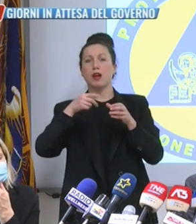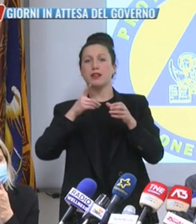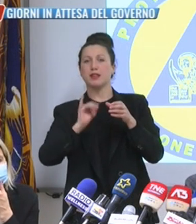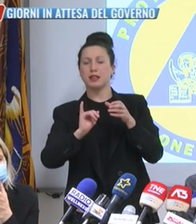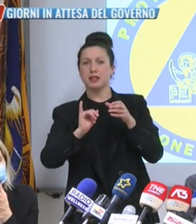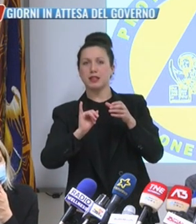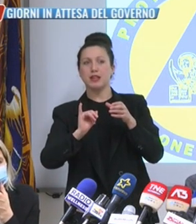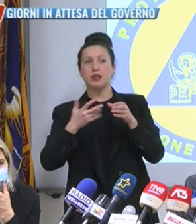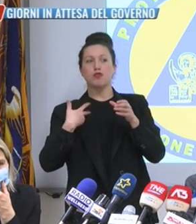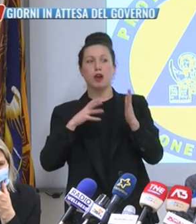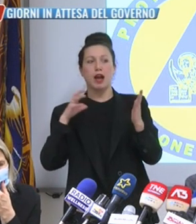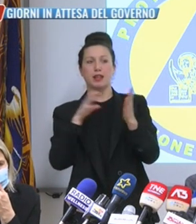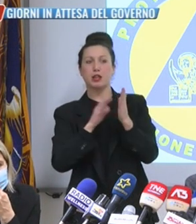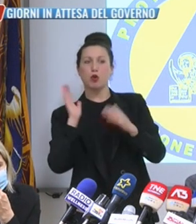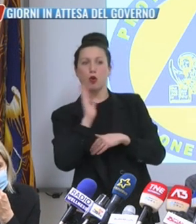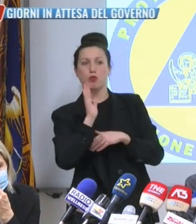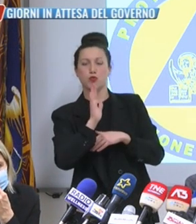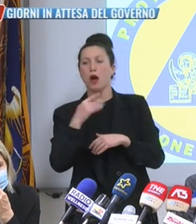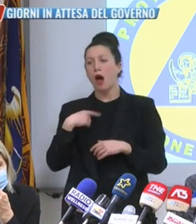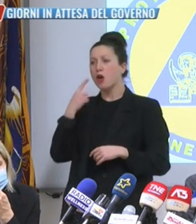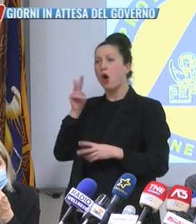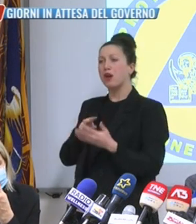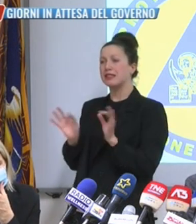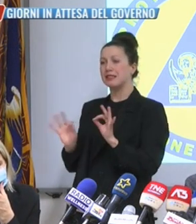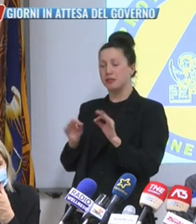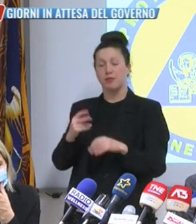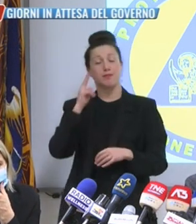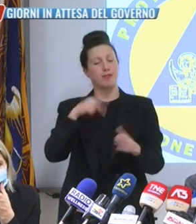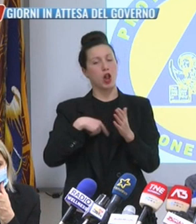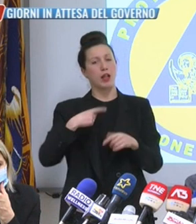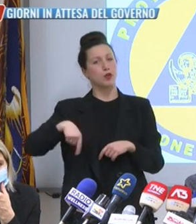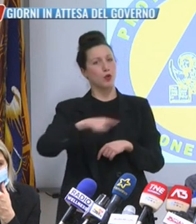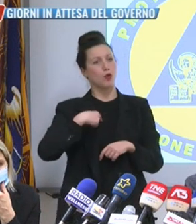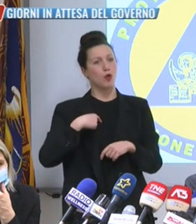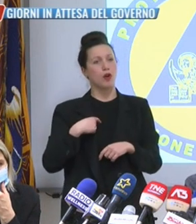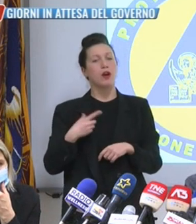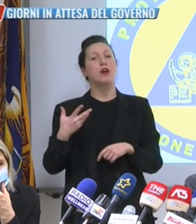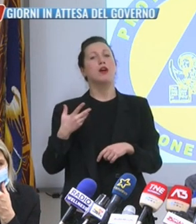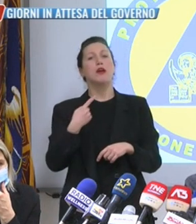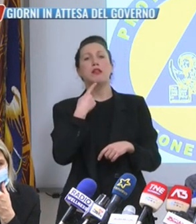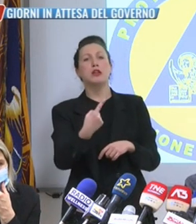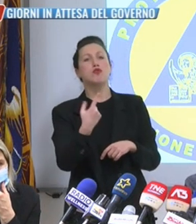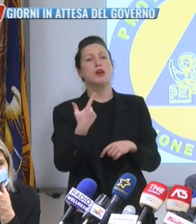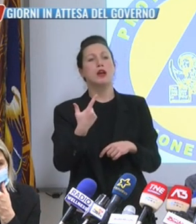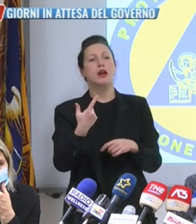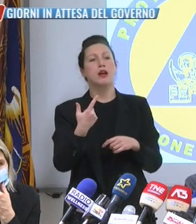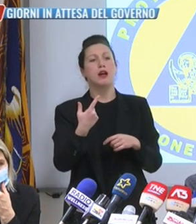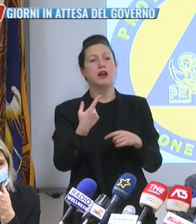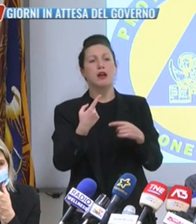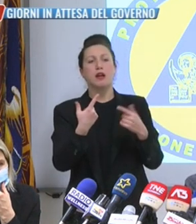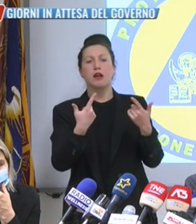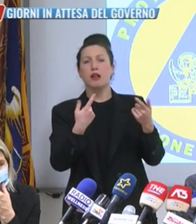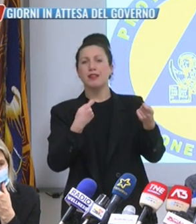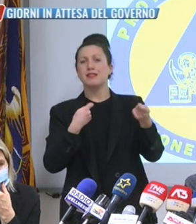L'abbiamo letto noi per lei, Presidente. No, a parte le battute, è una trattativa aperta per 1 milione di dosi opzionabili sul mercato da parte della